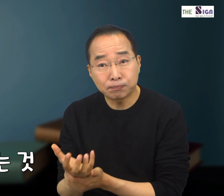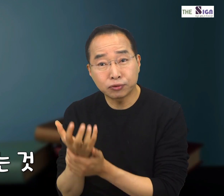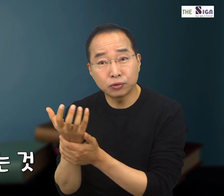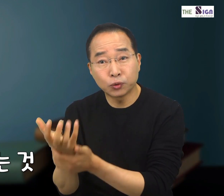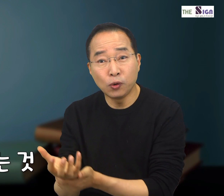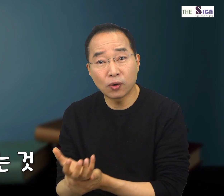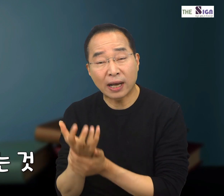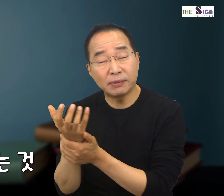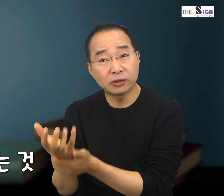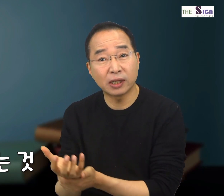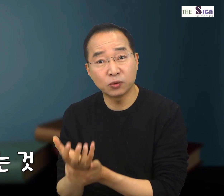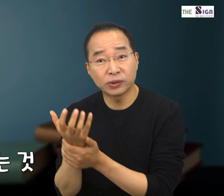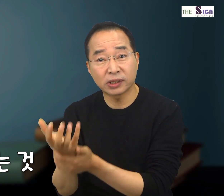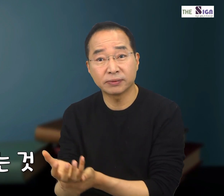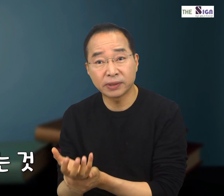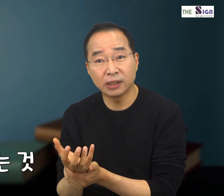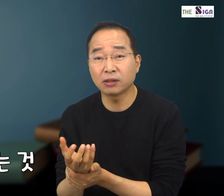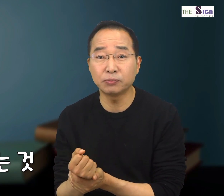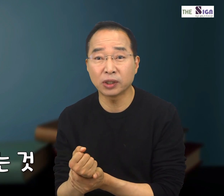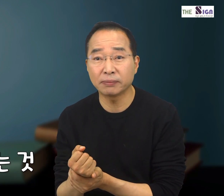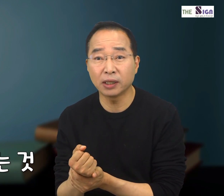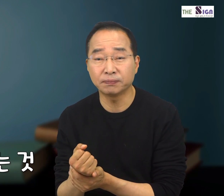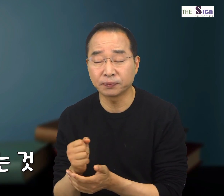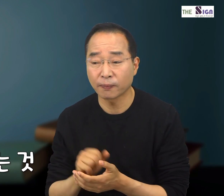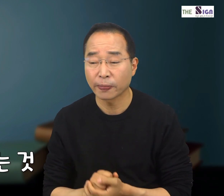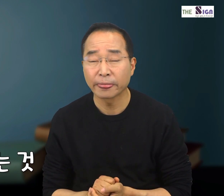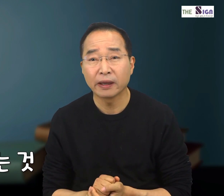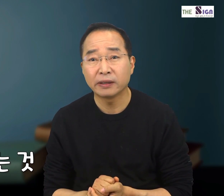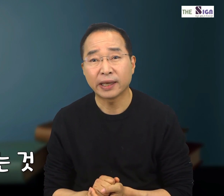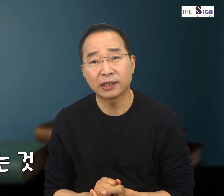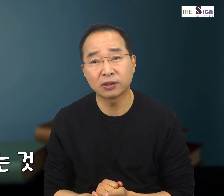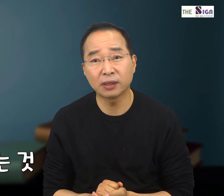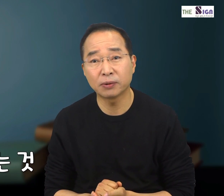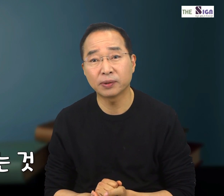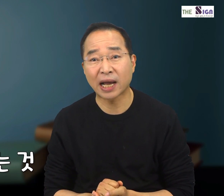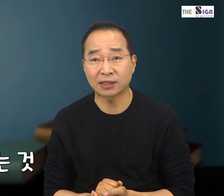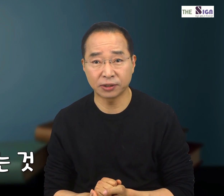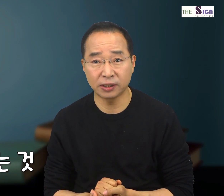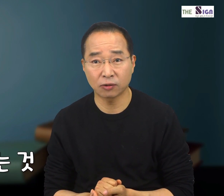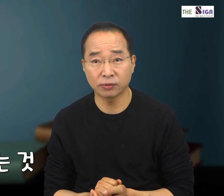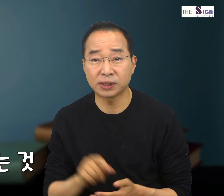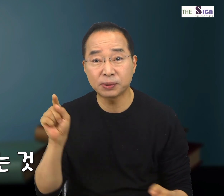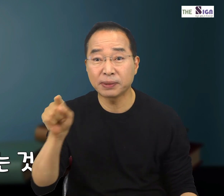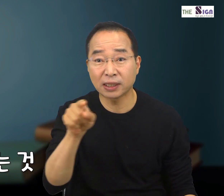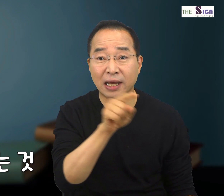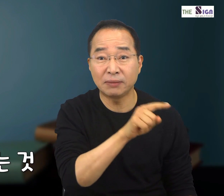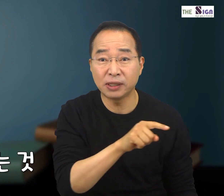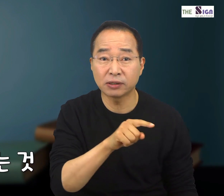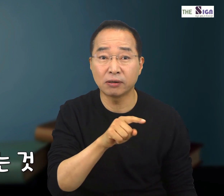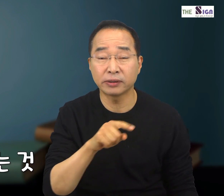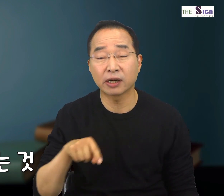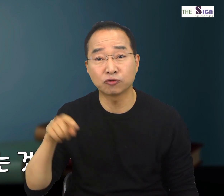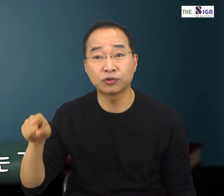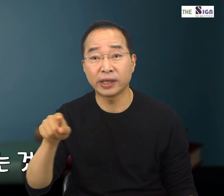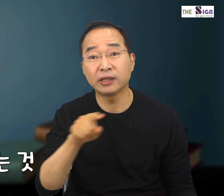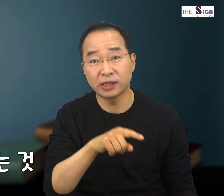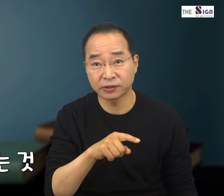앞으로 돌려가면서 하는 동작이 있습니다. 이거는 뭐냐면 예전에 보면 각설이라고 집집마다 다니면서 내가 구걸 행위를 했어요.